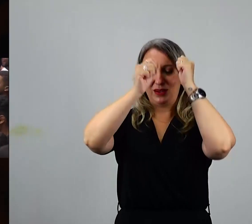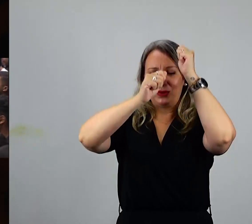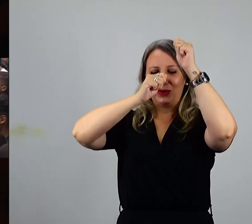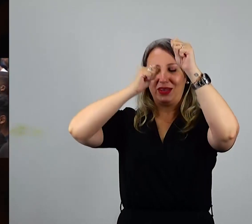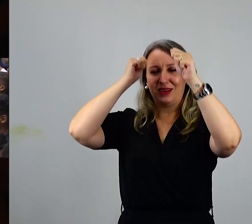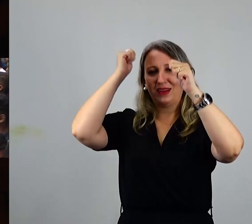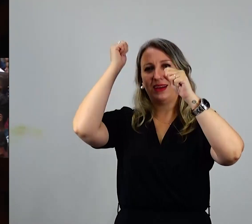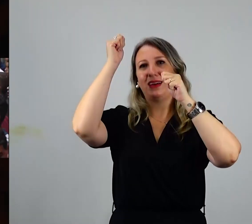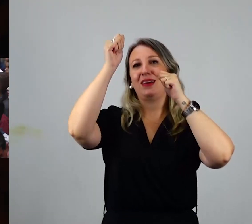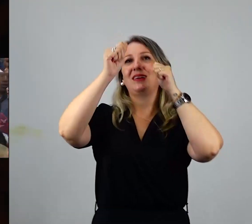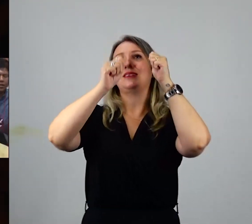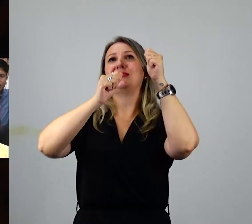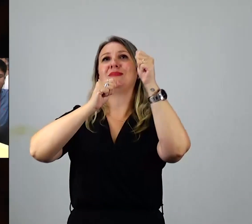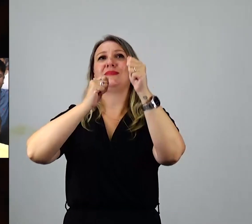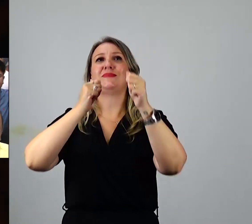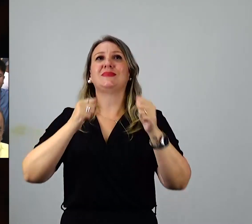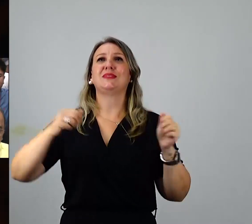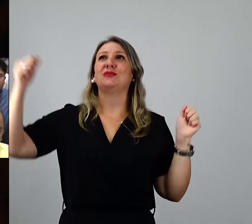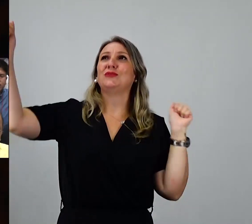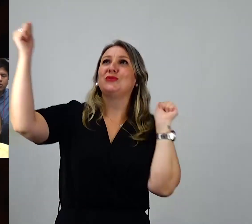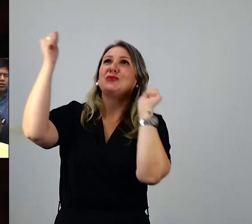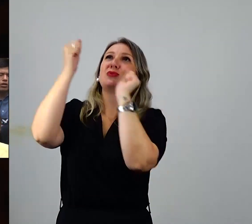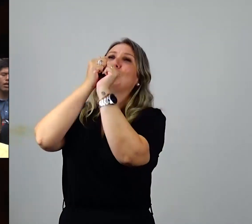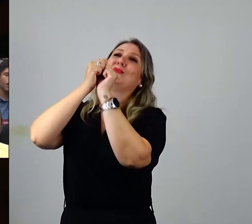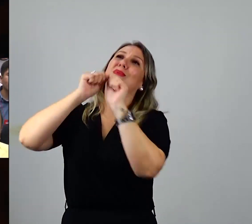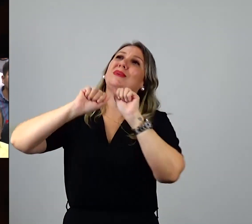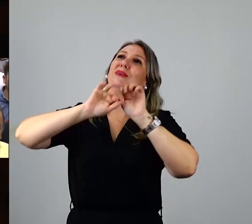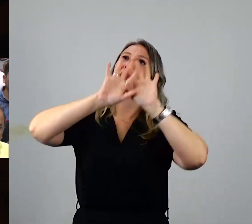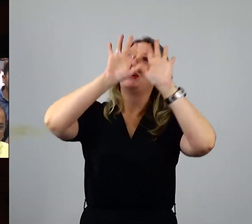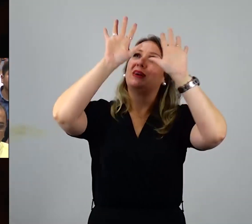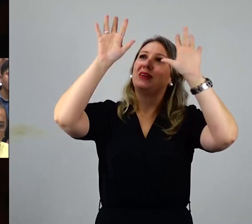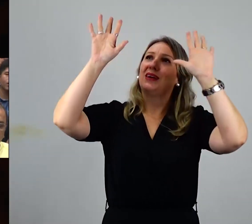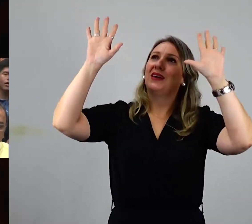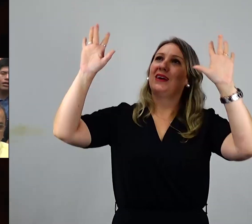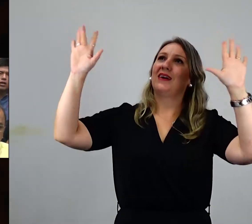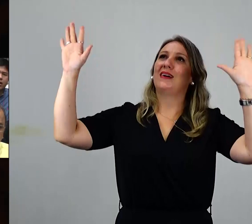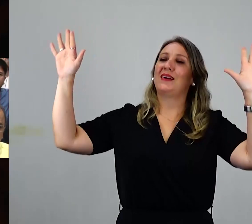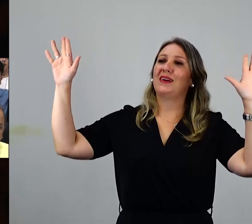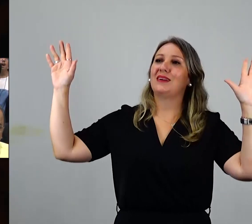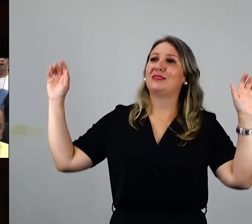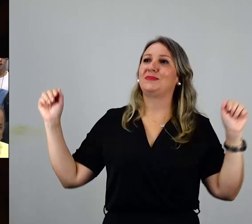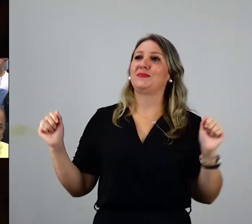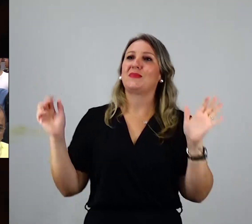Oh, aleluia, com Ele em glória.